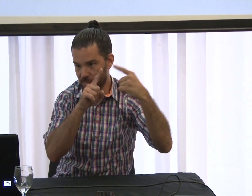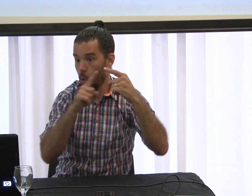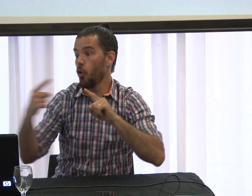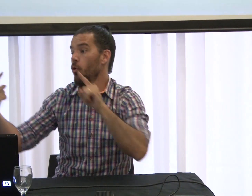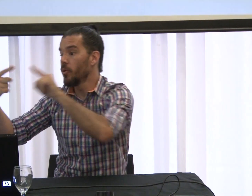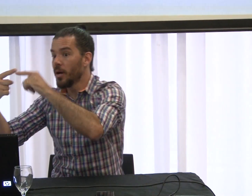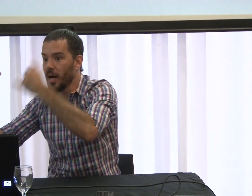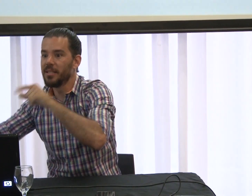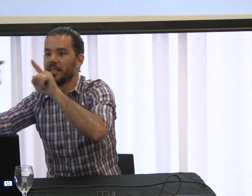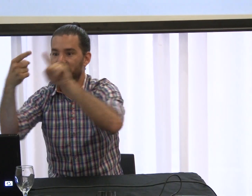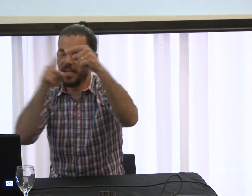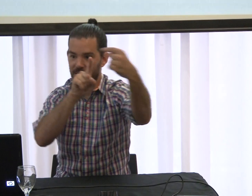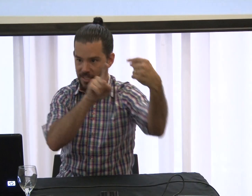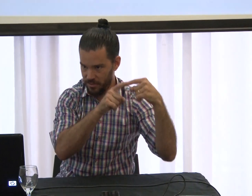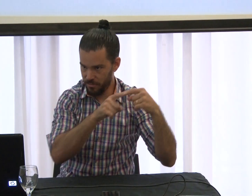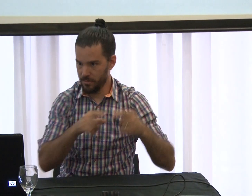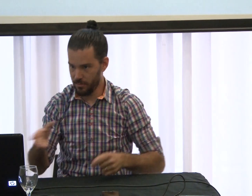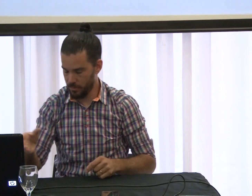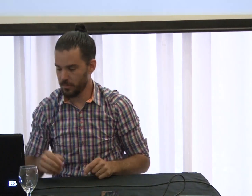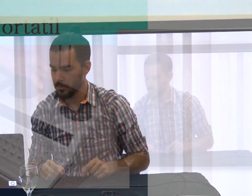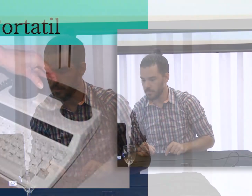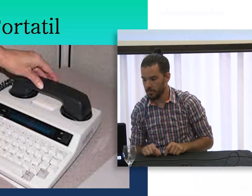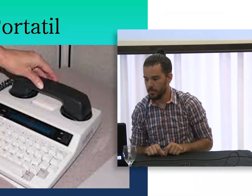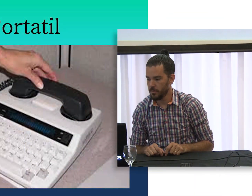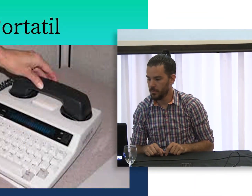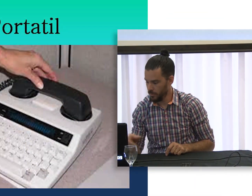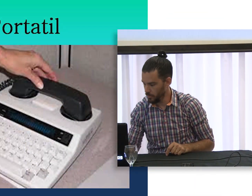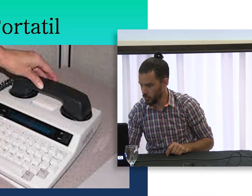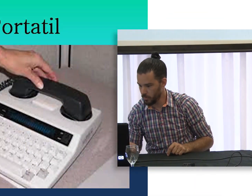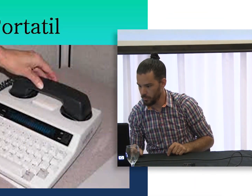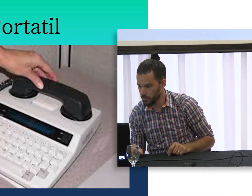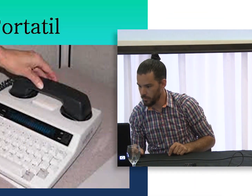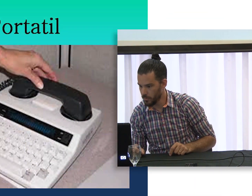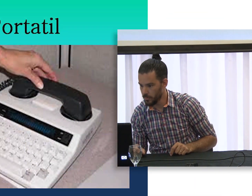equipo, nos podíamos comunicar de manera fácilmente.